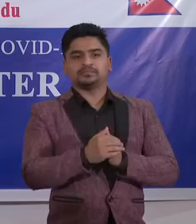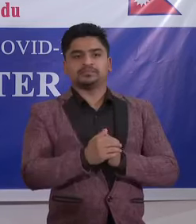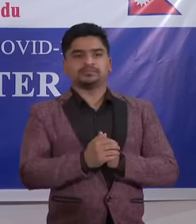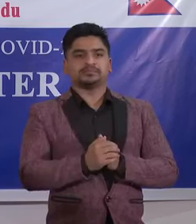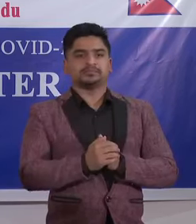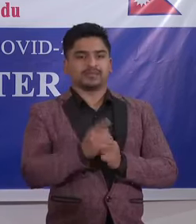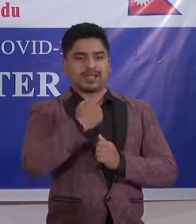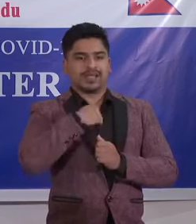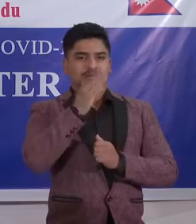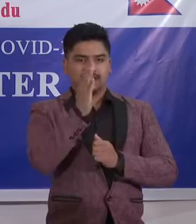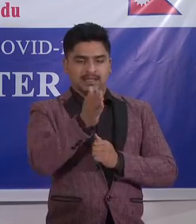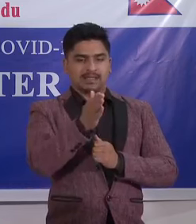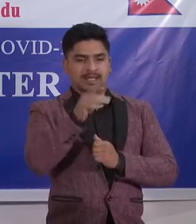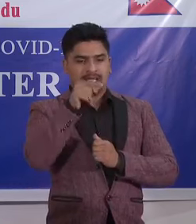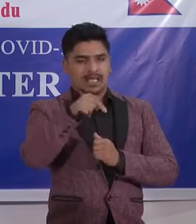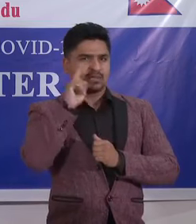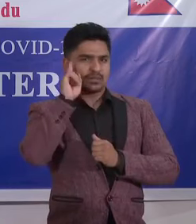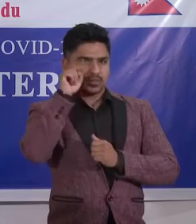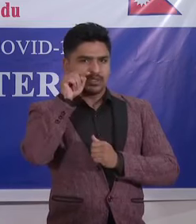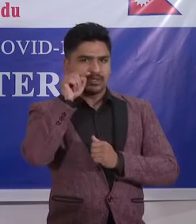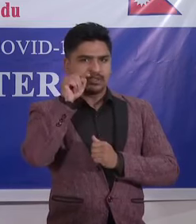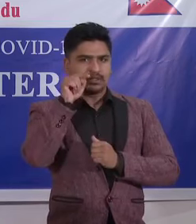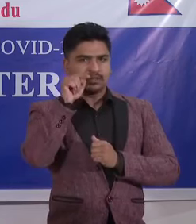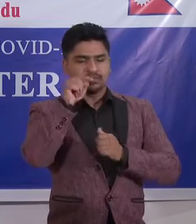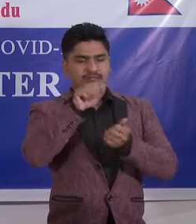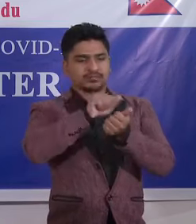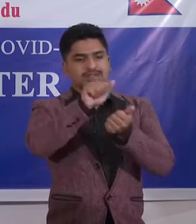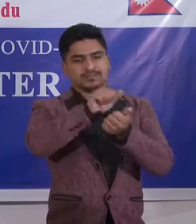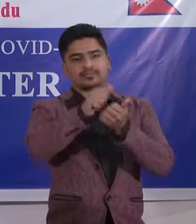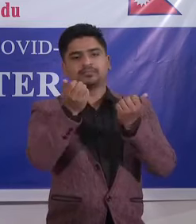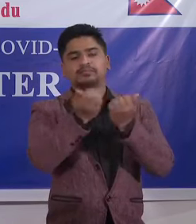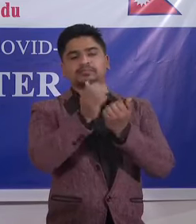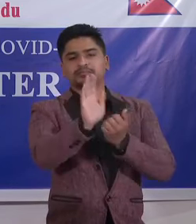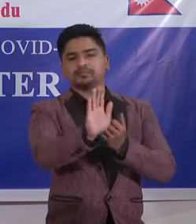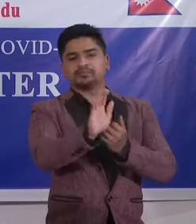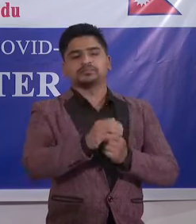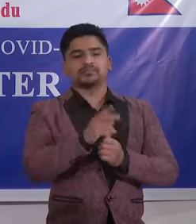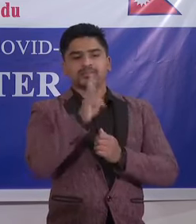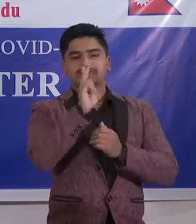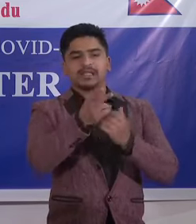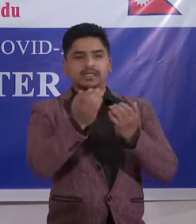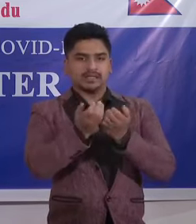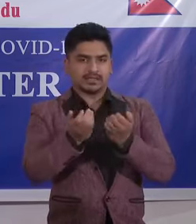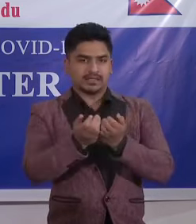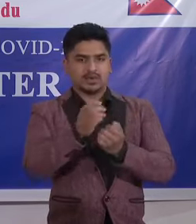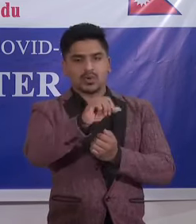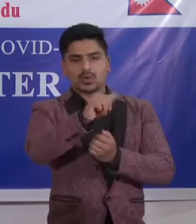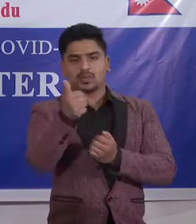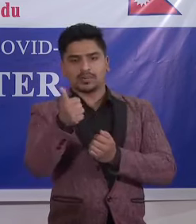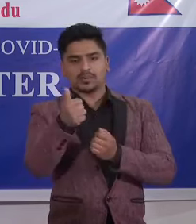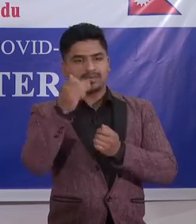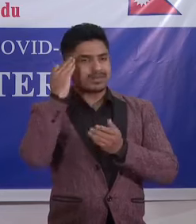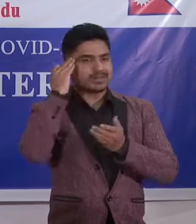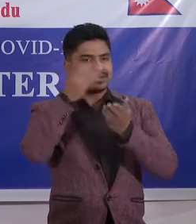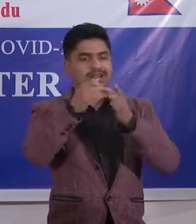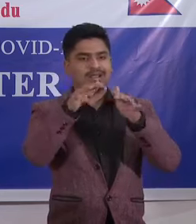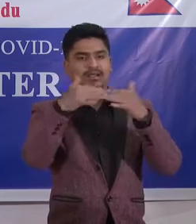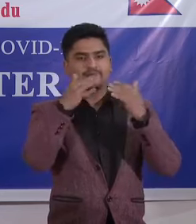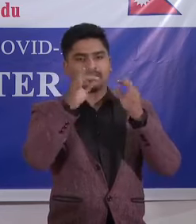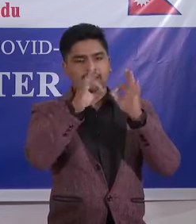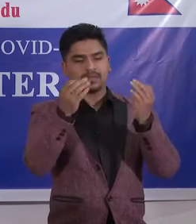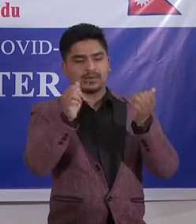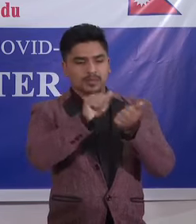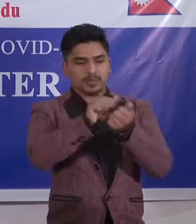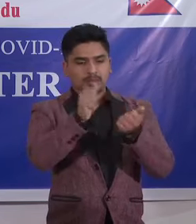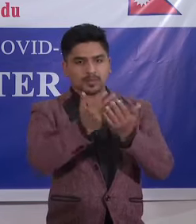आमिले आजया बोली त्यों चाहे पब्लिश गरने नहीं छो तेसे गरी अरको यहुटा द्याना कर्षन बिविन्न पत्र